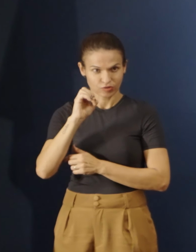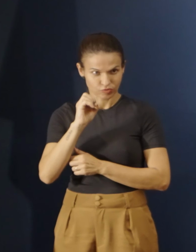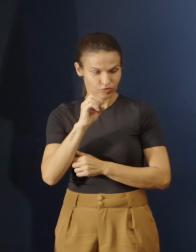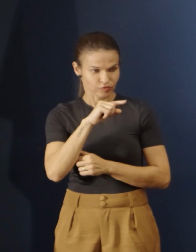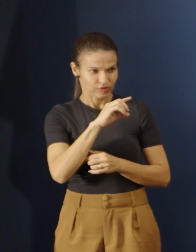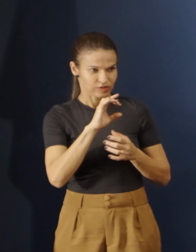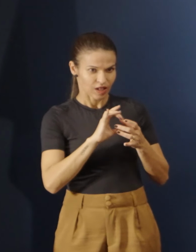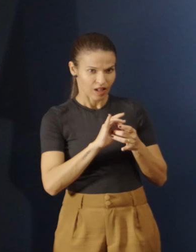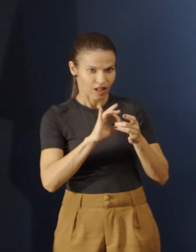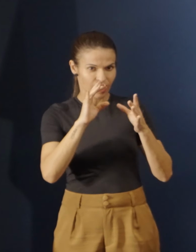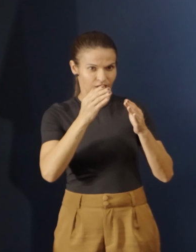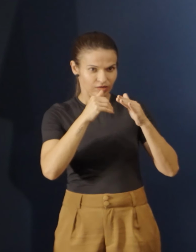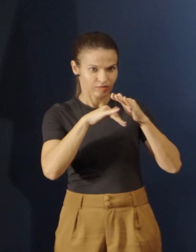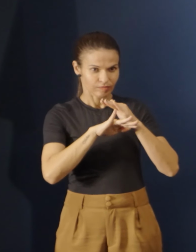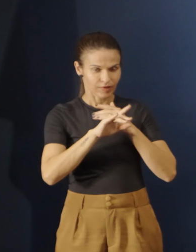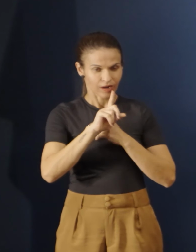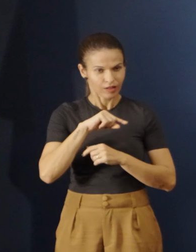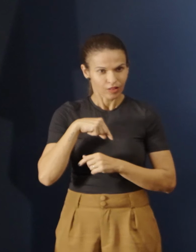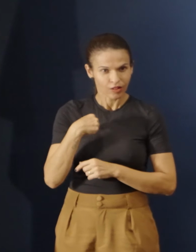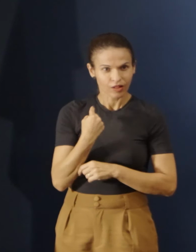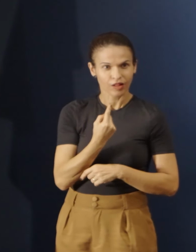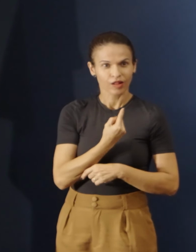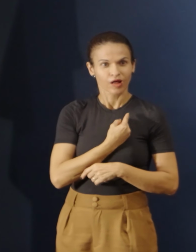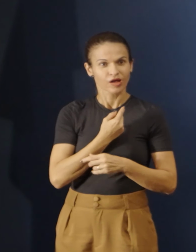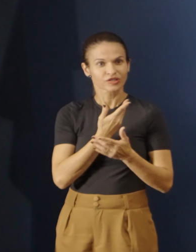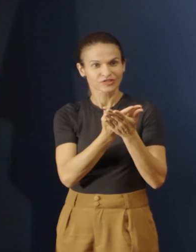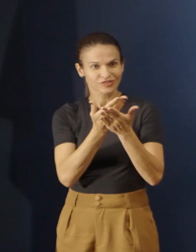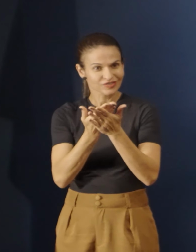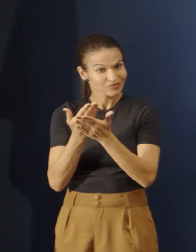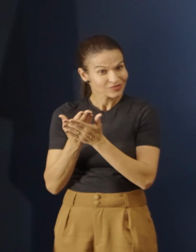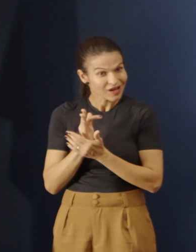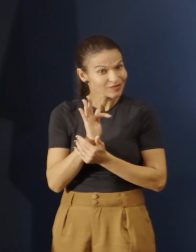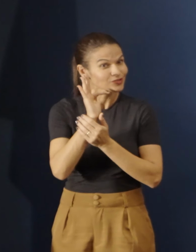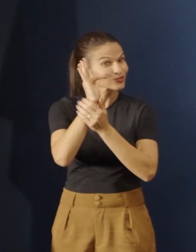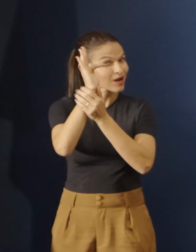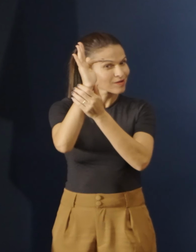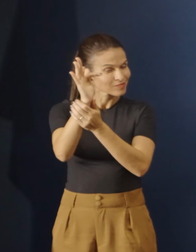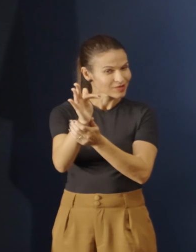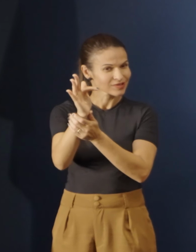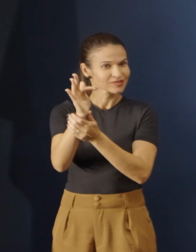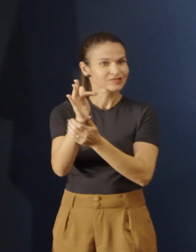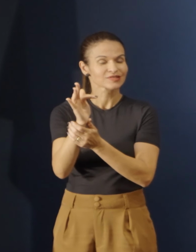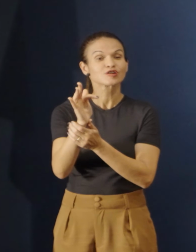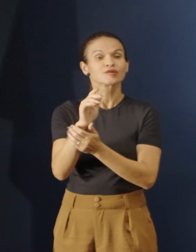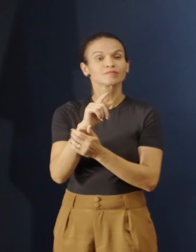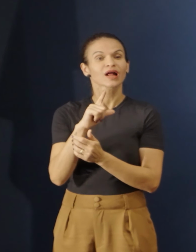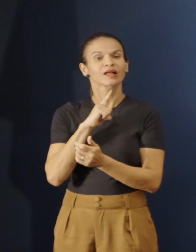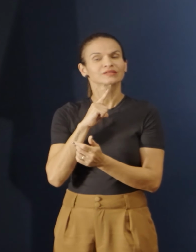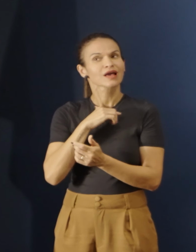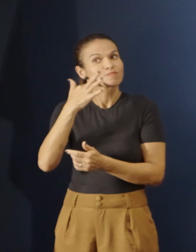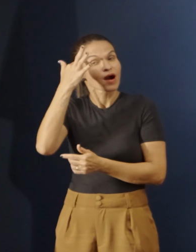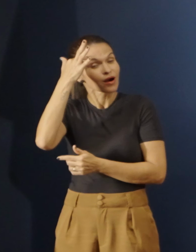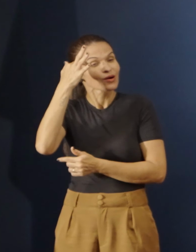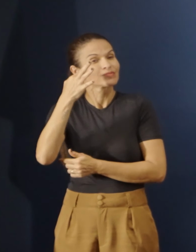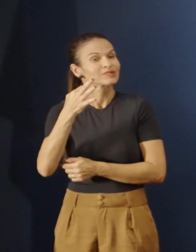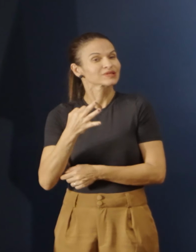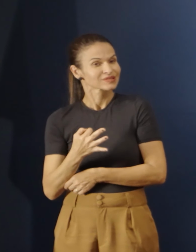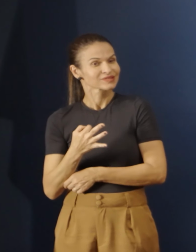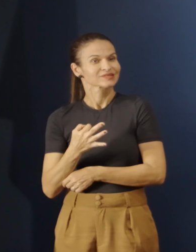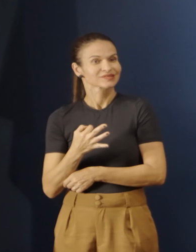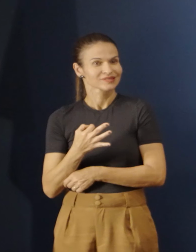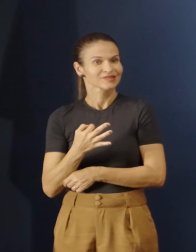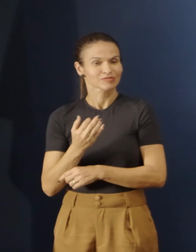o seu arquivo para a gente estudar futuramente. Então, para a gente ter uma noção se a gente vai